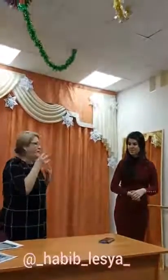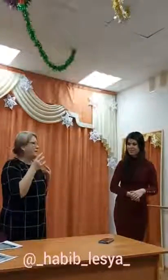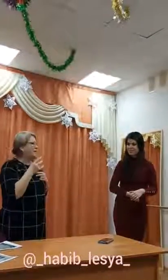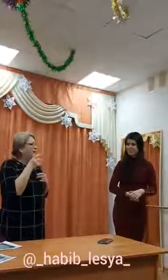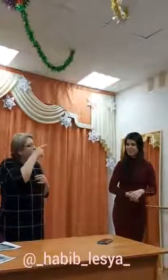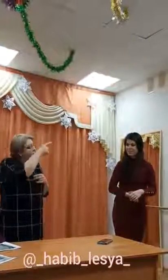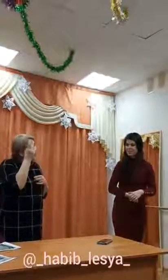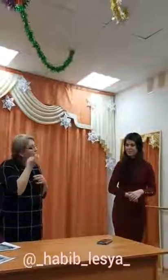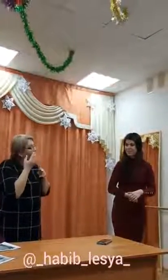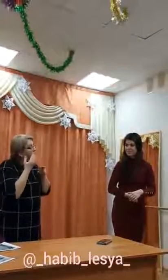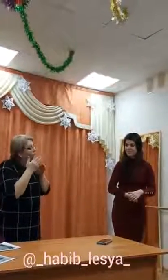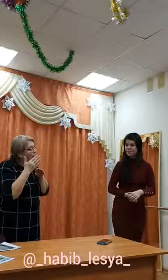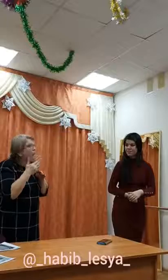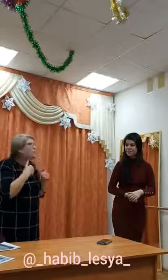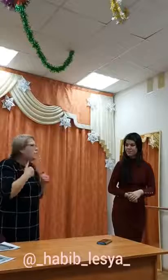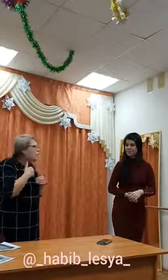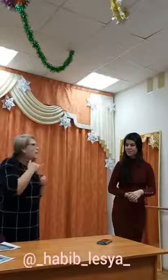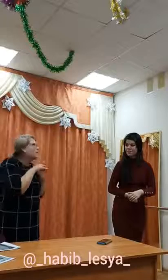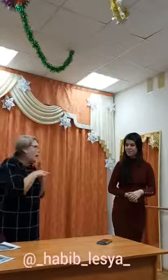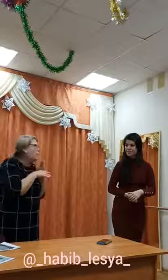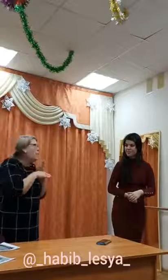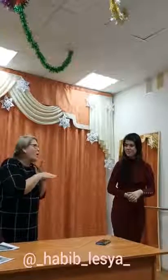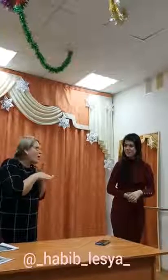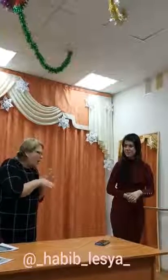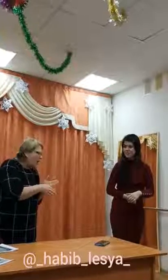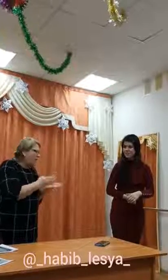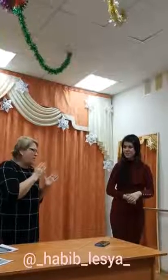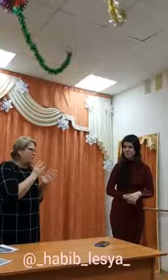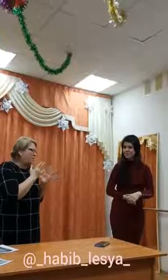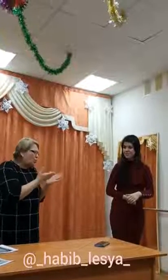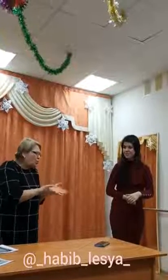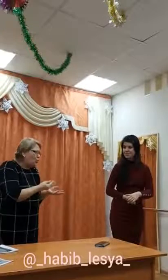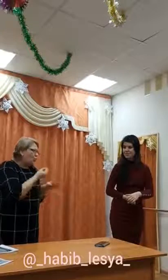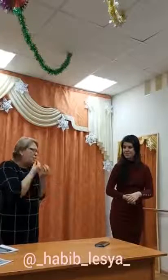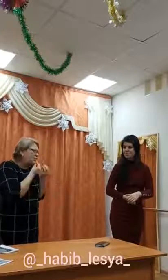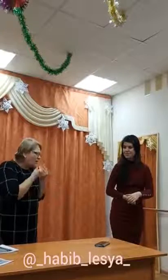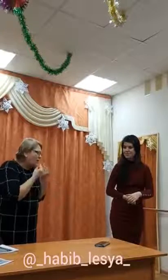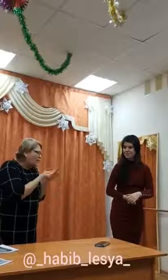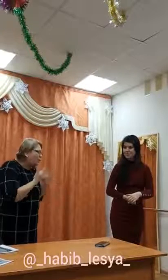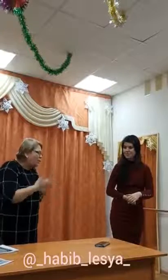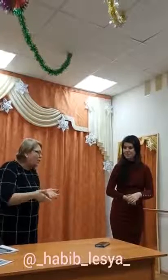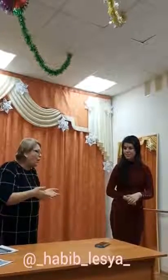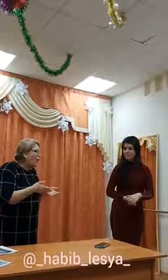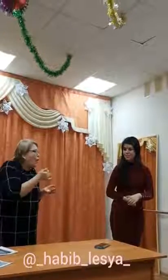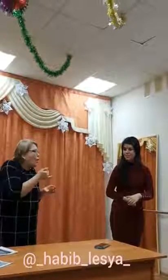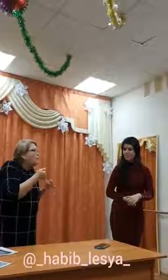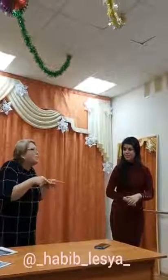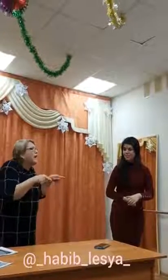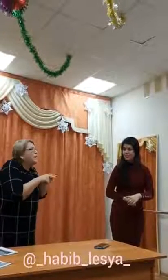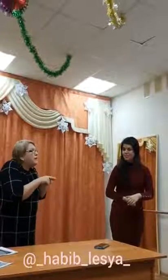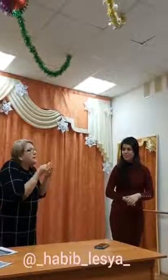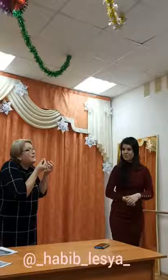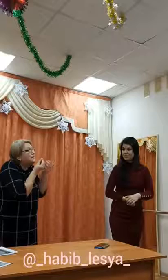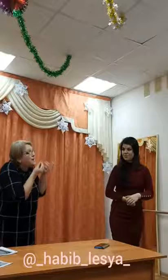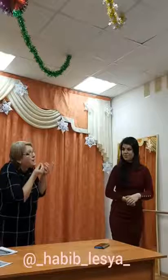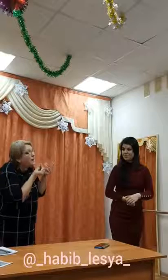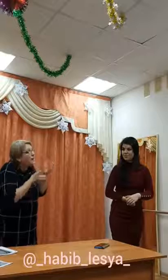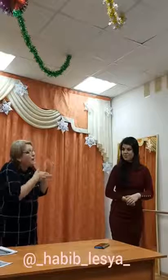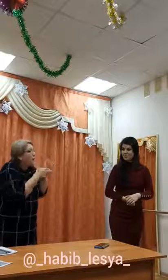надо, ей надо. Ну мы и так помогаем, внуку, питание, все. Но таких денег